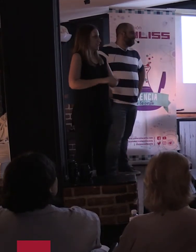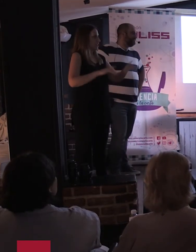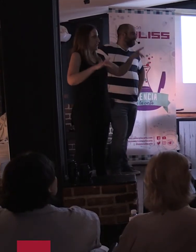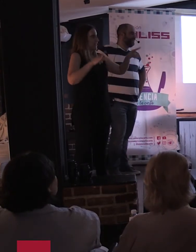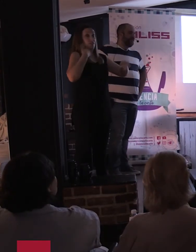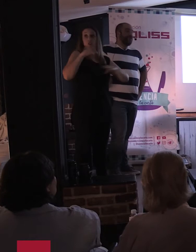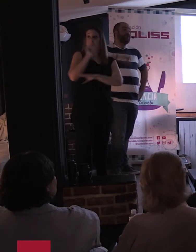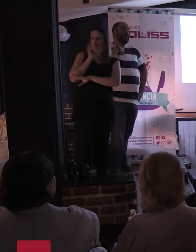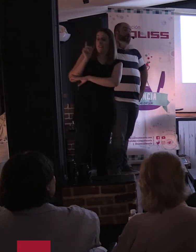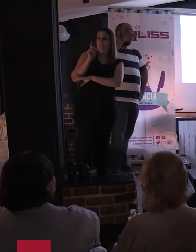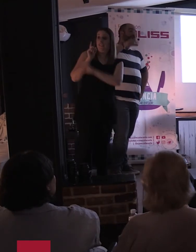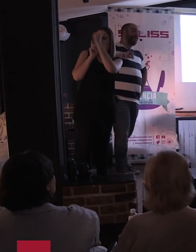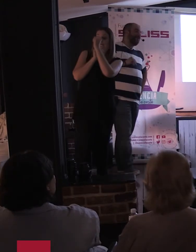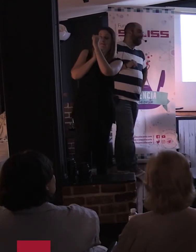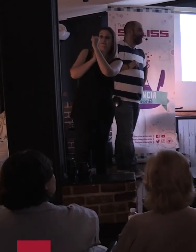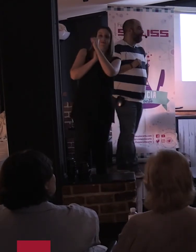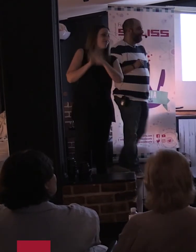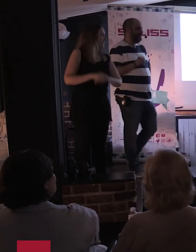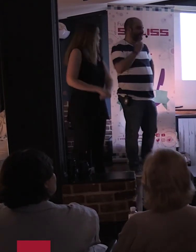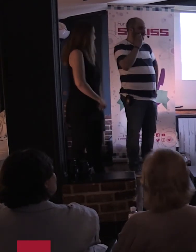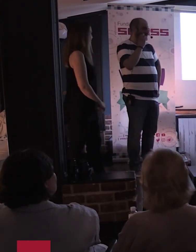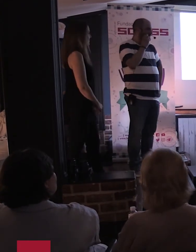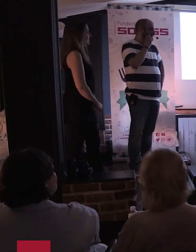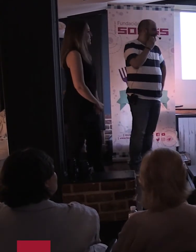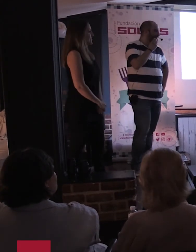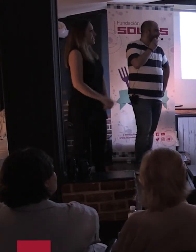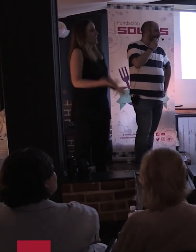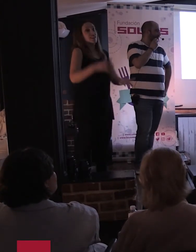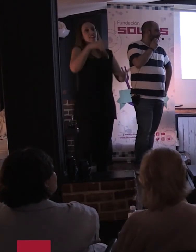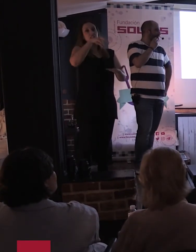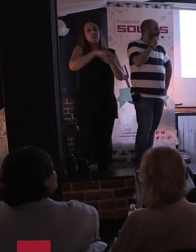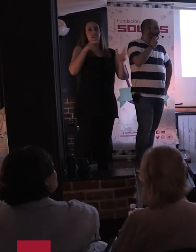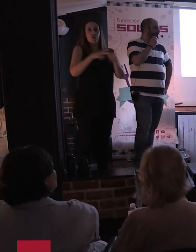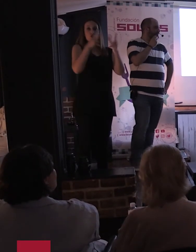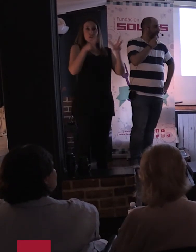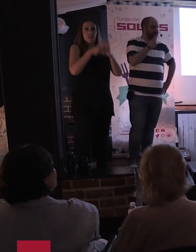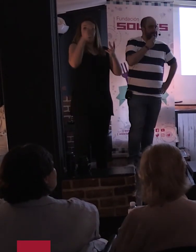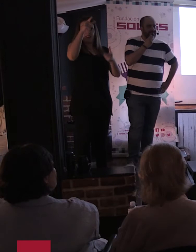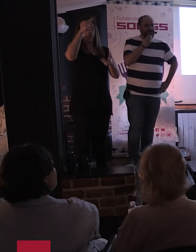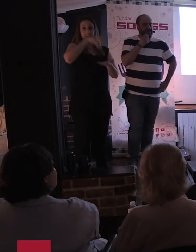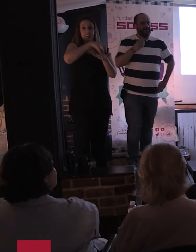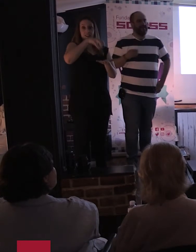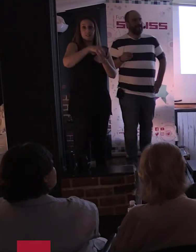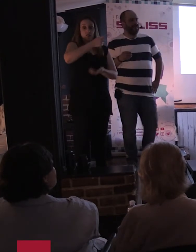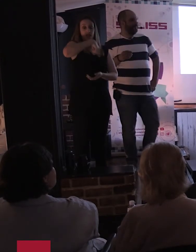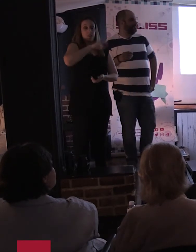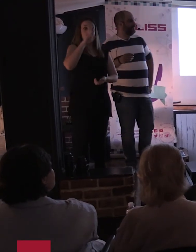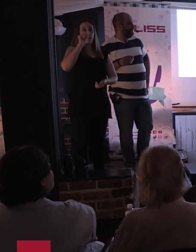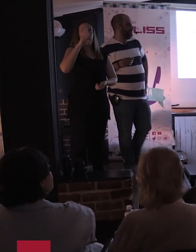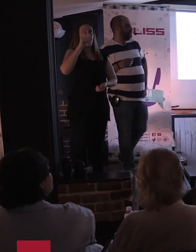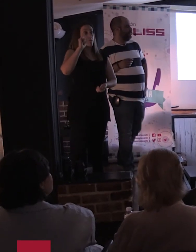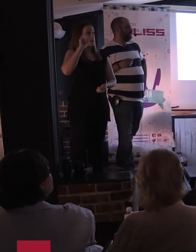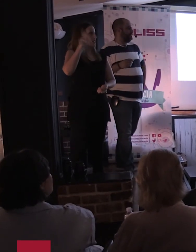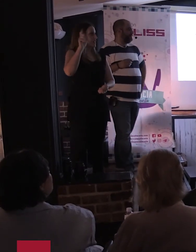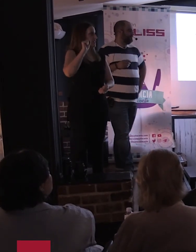la columna. Yo hago de eco. En el centro social del casco, en Padilla, en la plaza de Padilla. Para niños